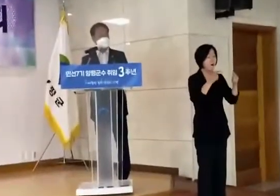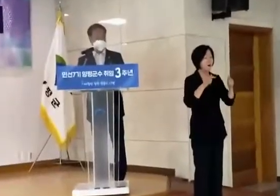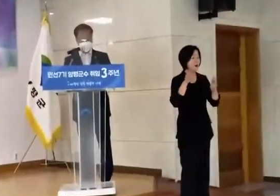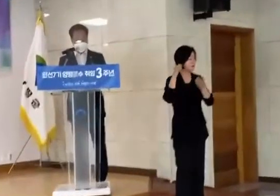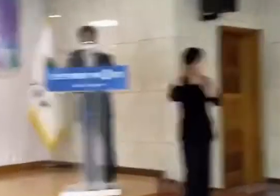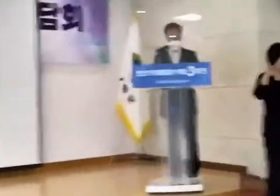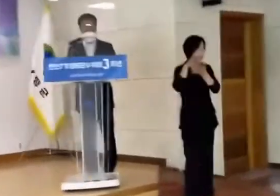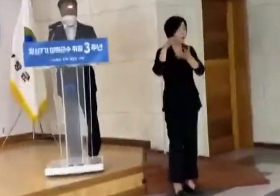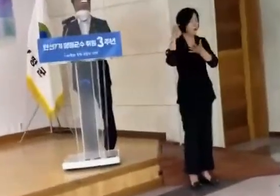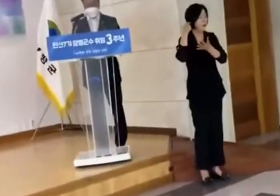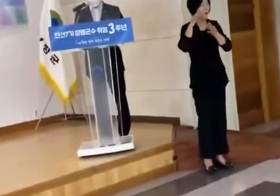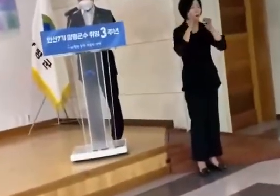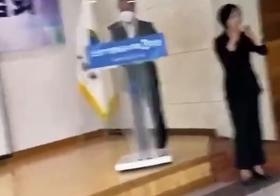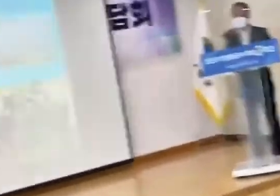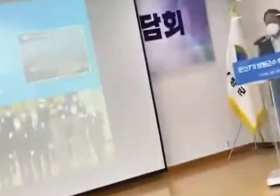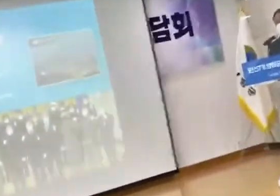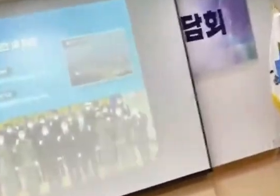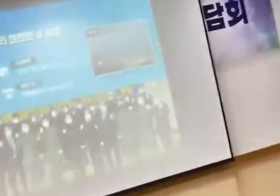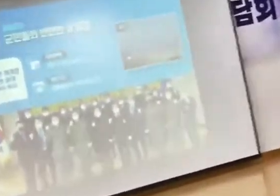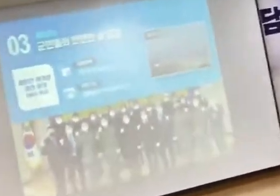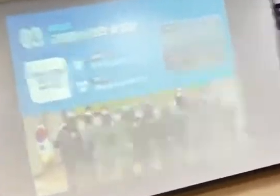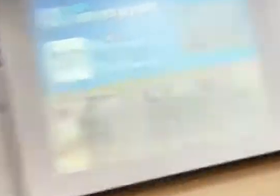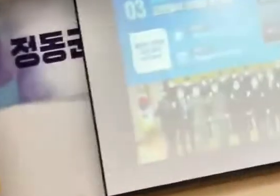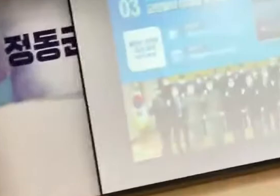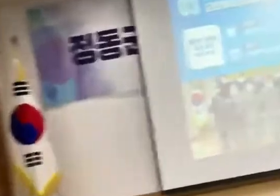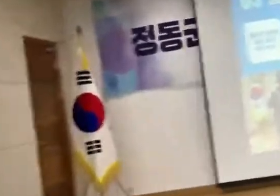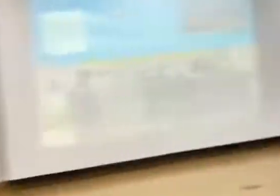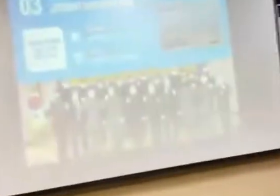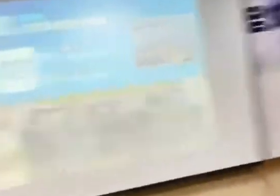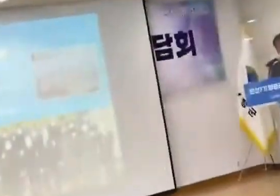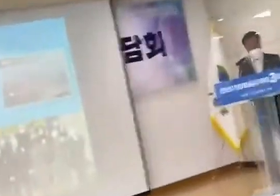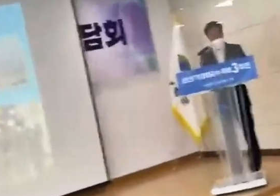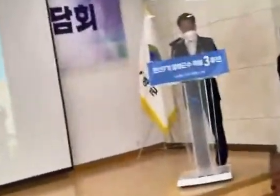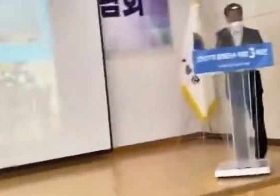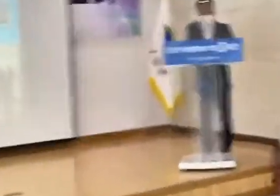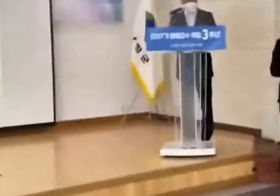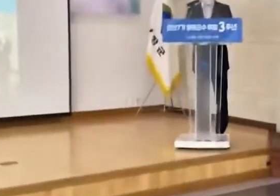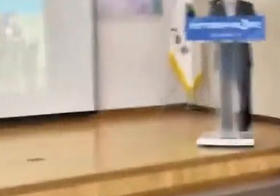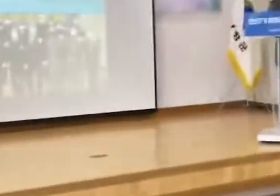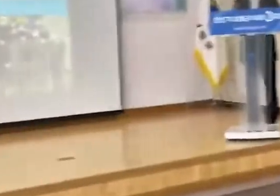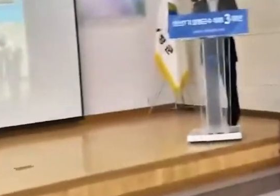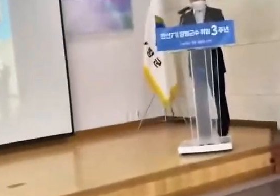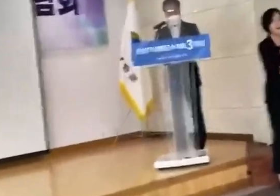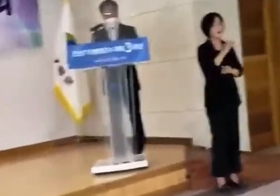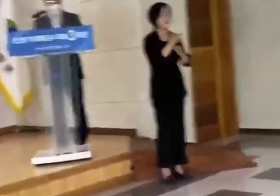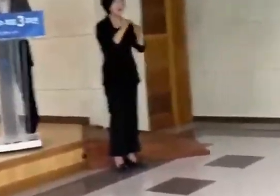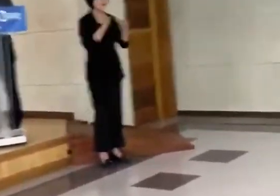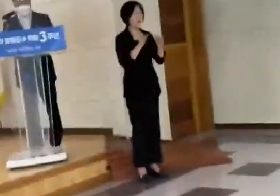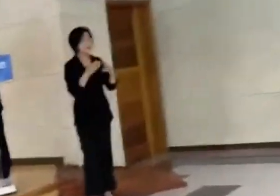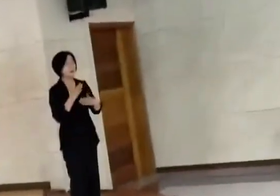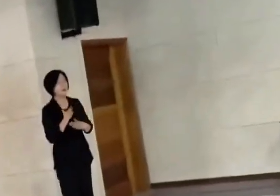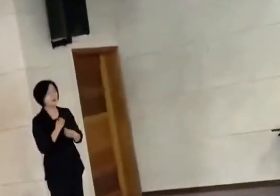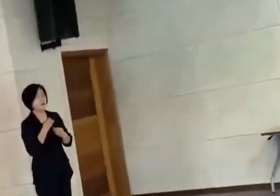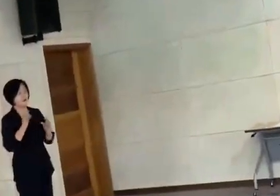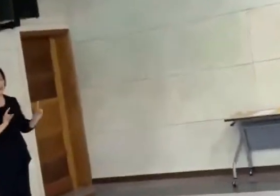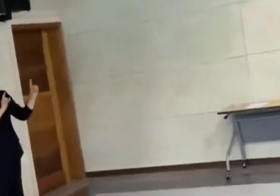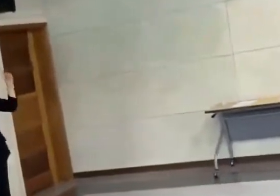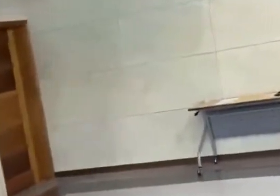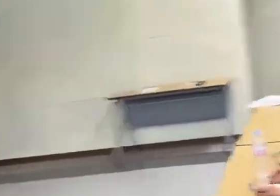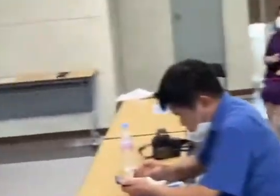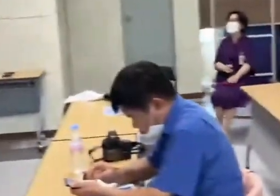소음, 분진 등으로 고통받아 왔습니다. 국민들의 안전한 삶을 보장하기